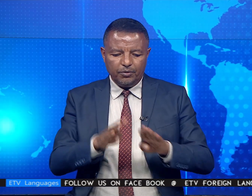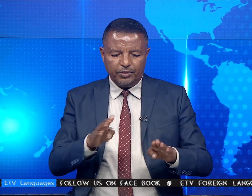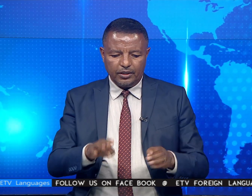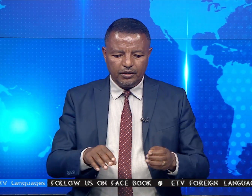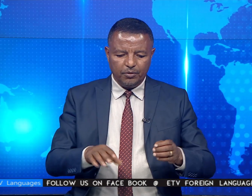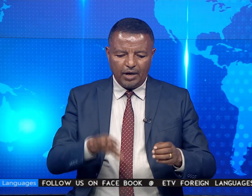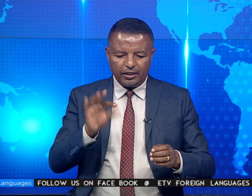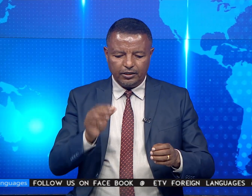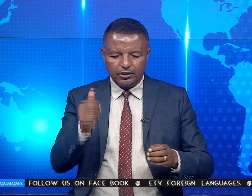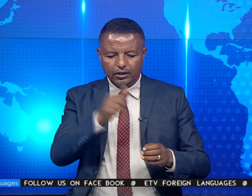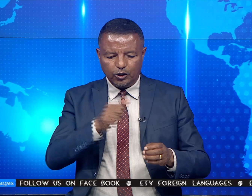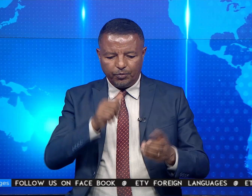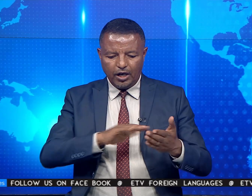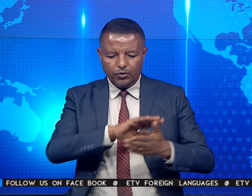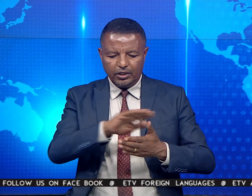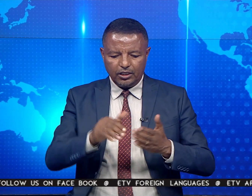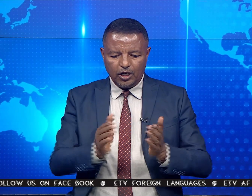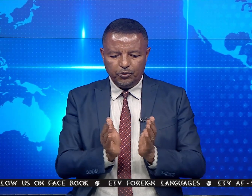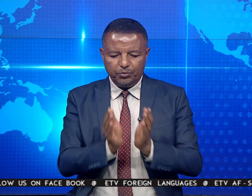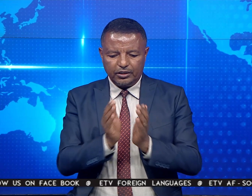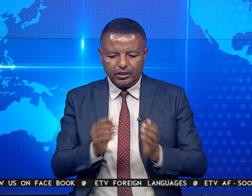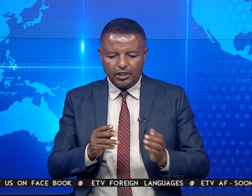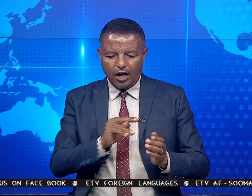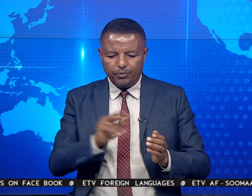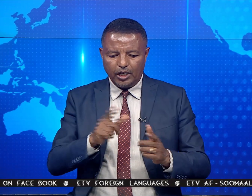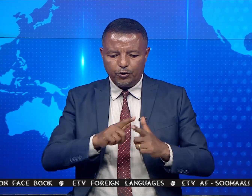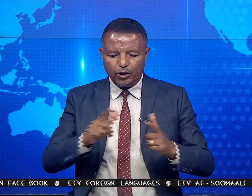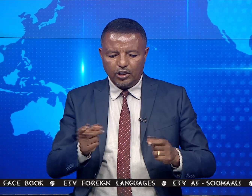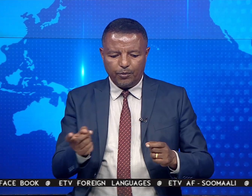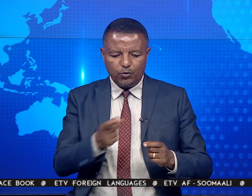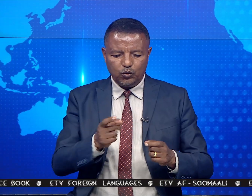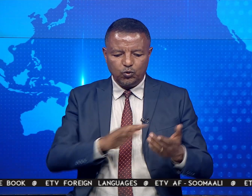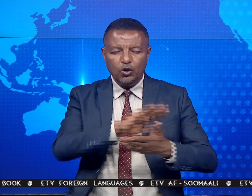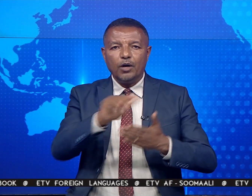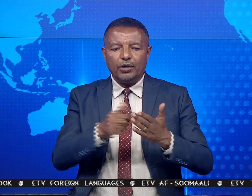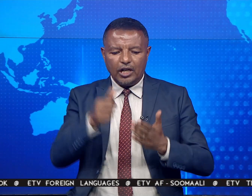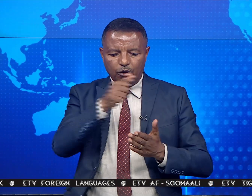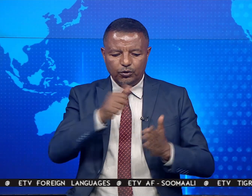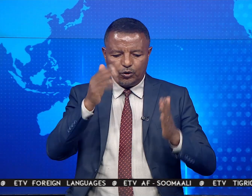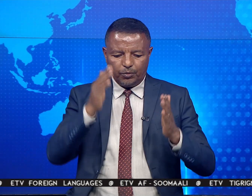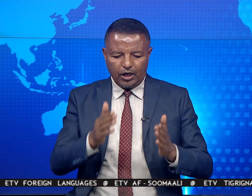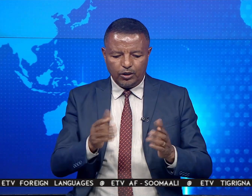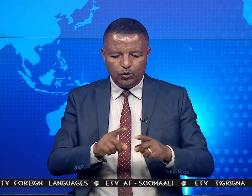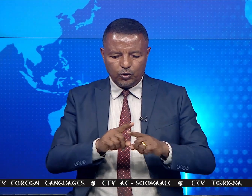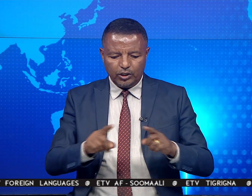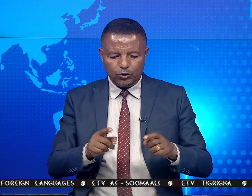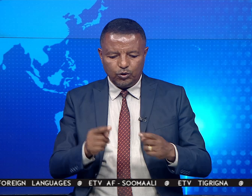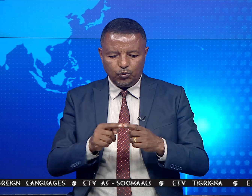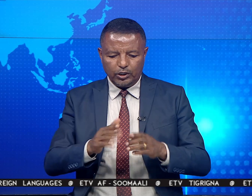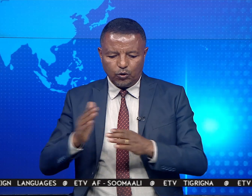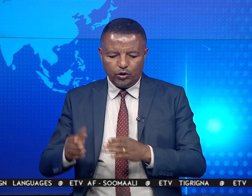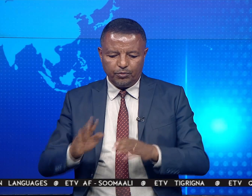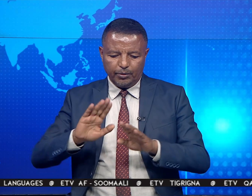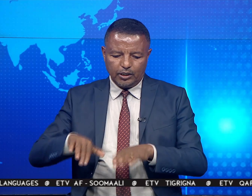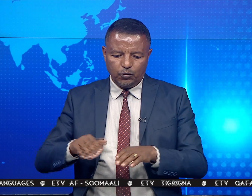የባህር በር ማግኘት ለኢትዮጵያ ሁለንተናዊ ብልጽግና ሚና የጎላ በመሆኑ መላው ኢትዮጵያዊ ልዩነቱን